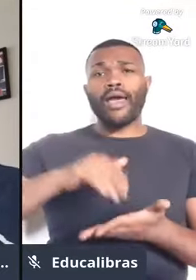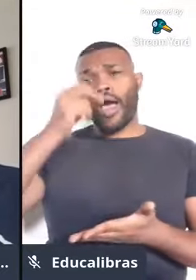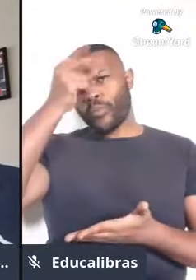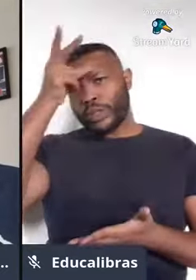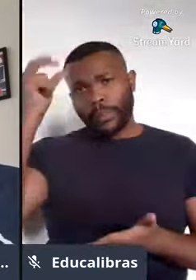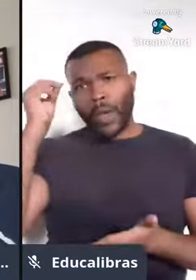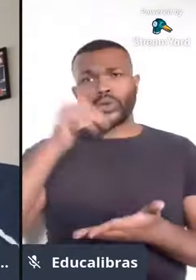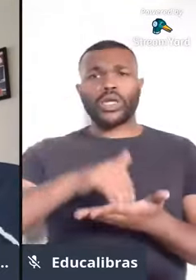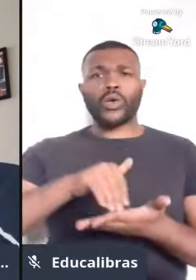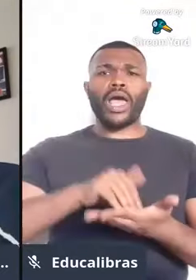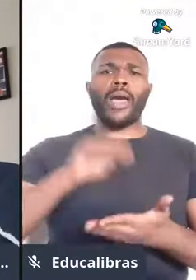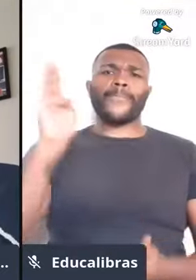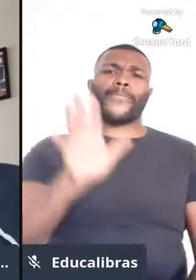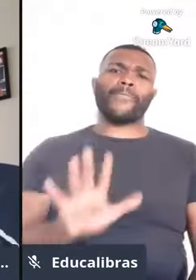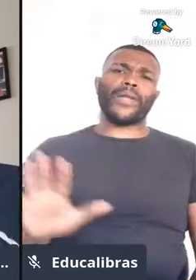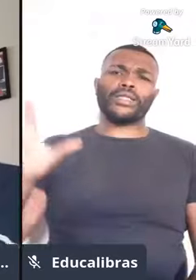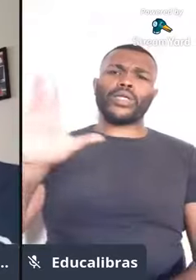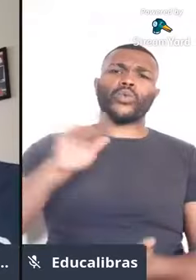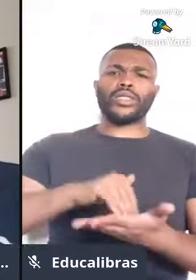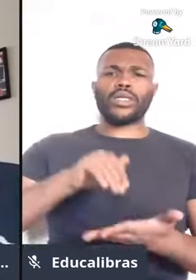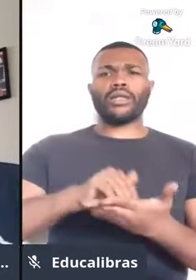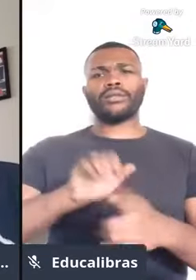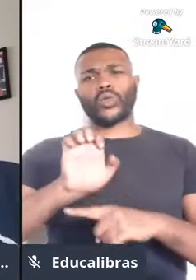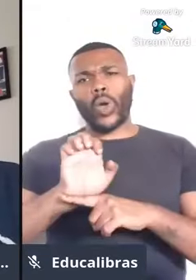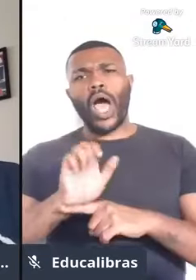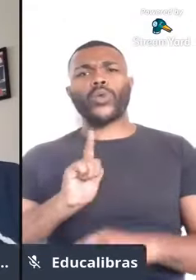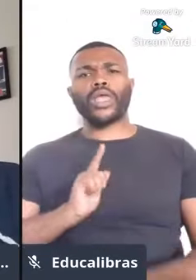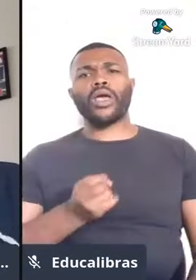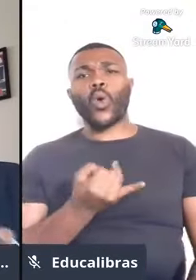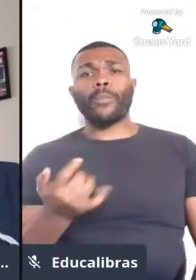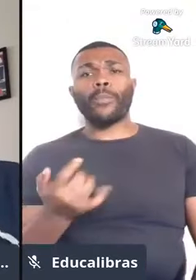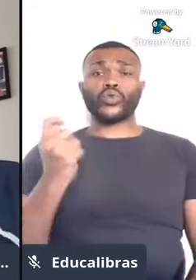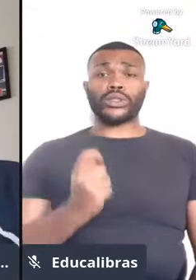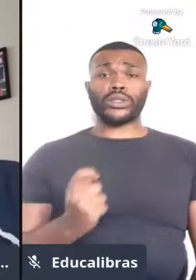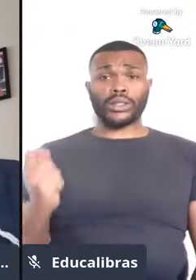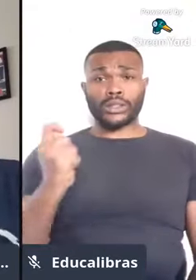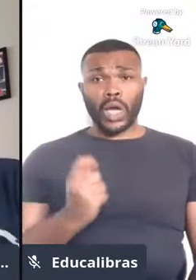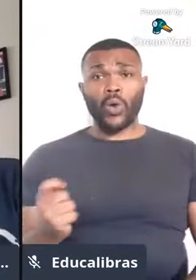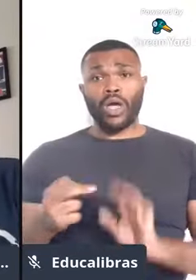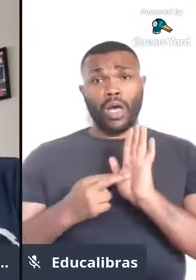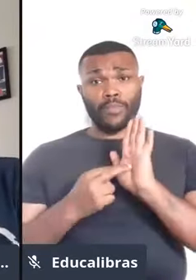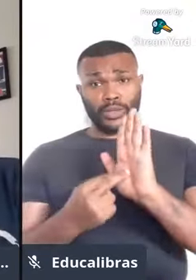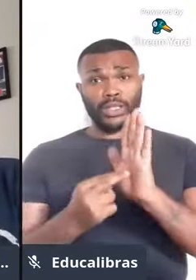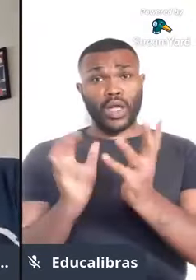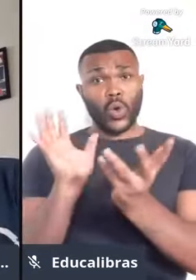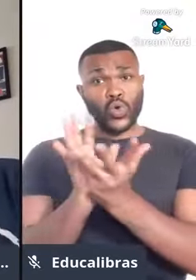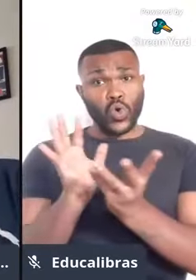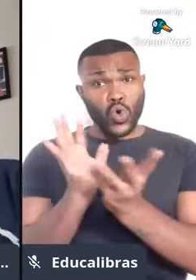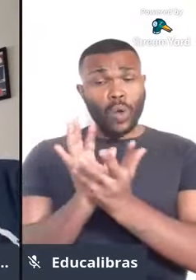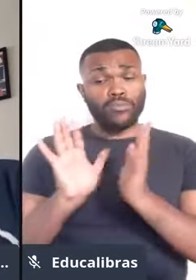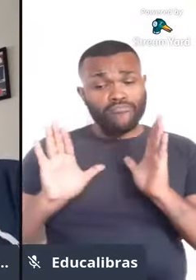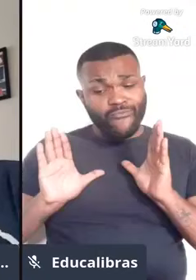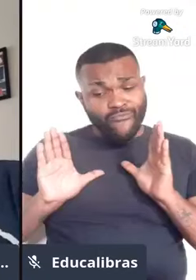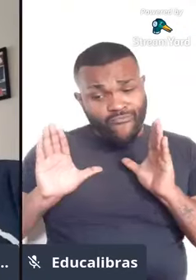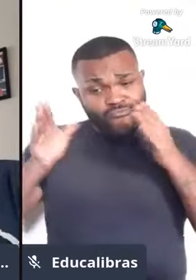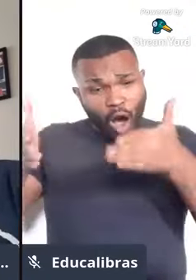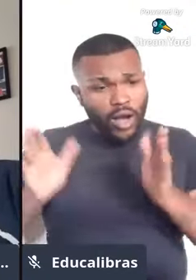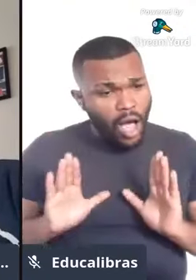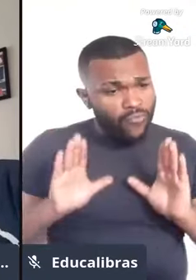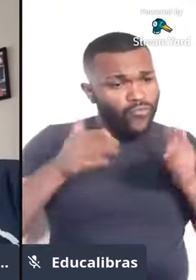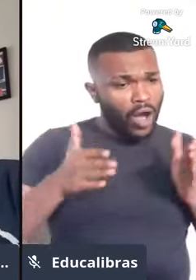Secretaria Estadual, associações que representam determinados grupos, que estão ali focadas em levar para essas